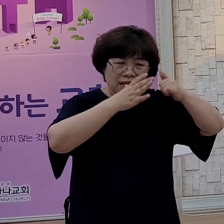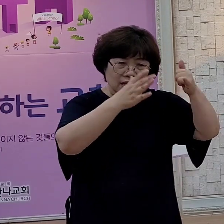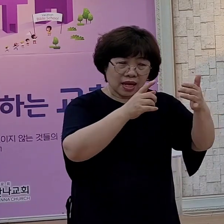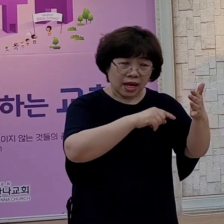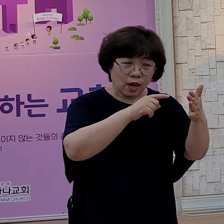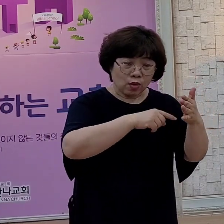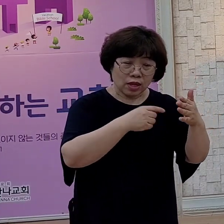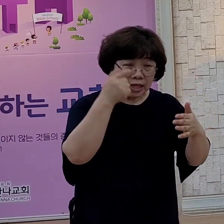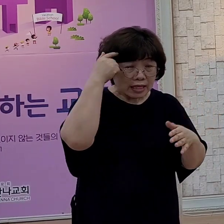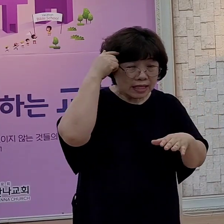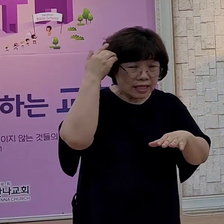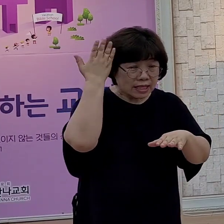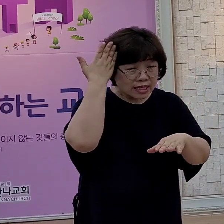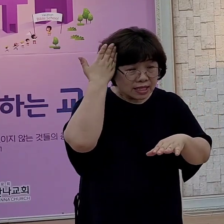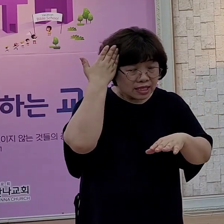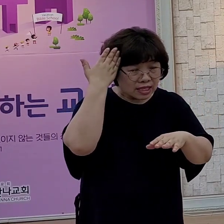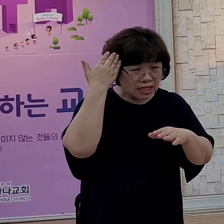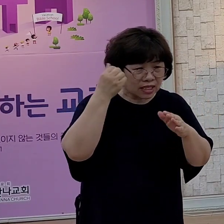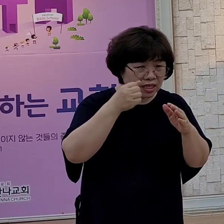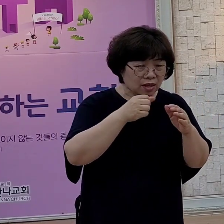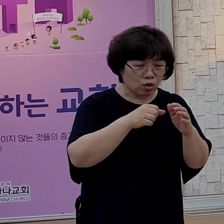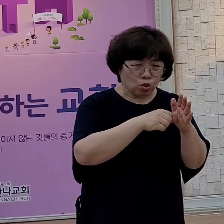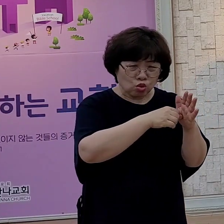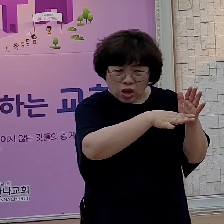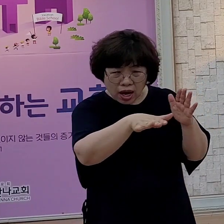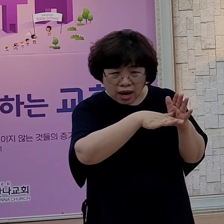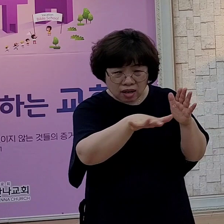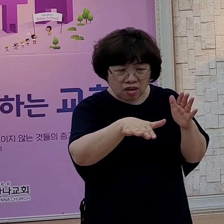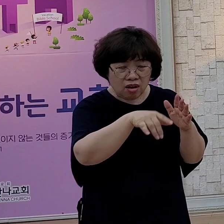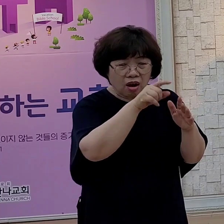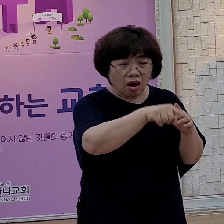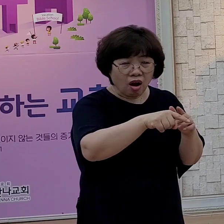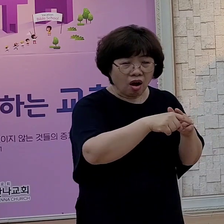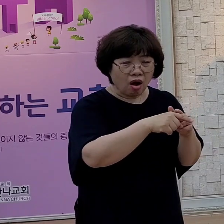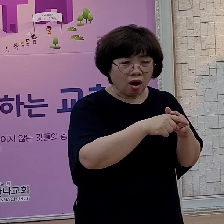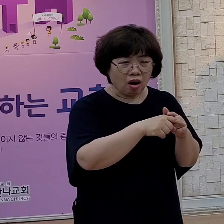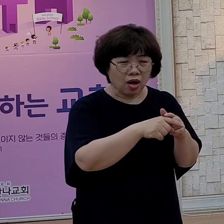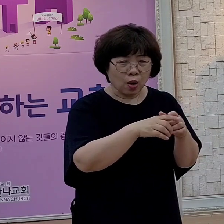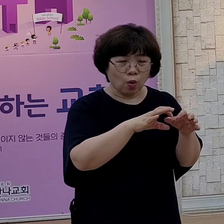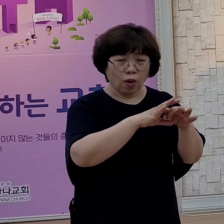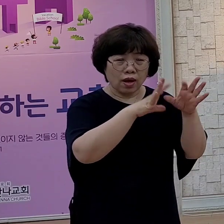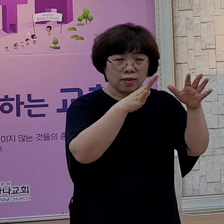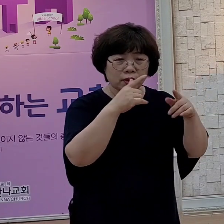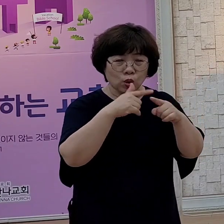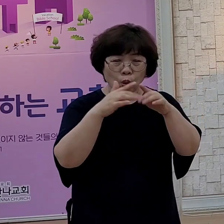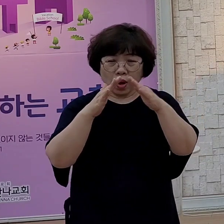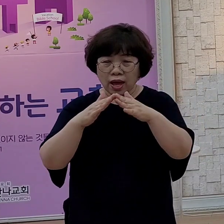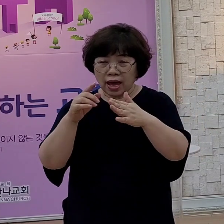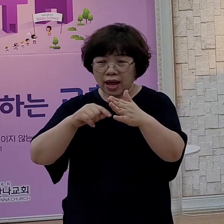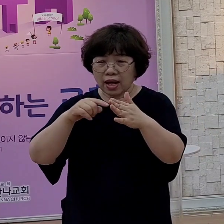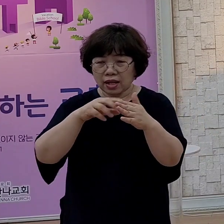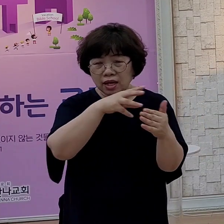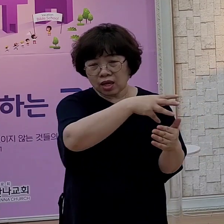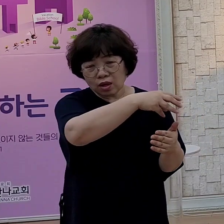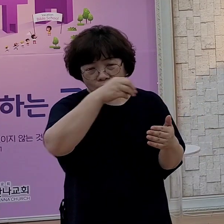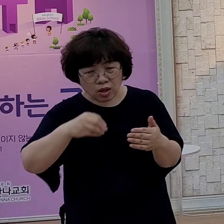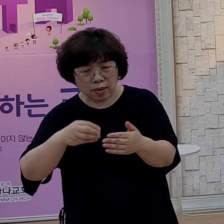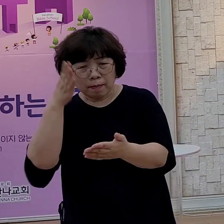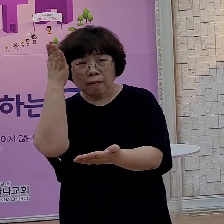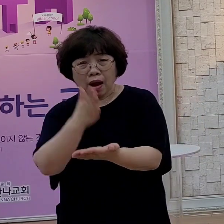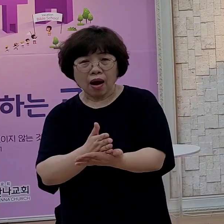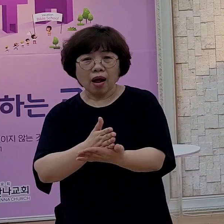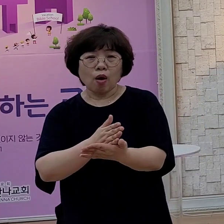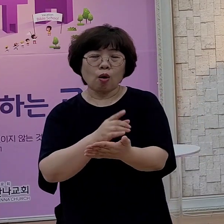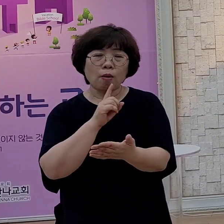해도, 아니 세상에서 어떤 게 유행을 해도 그거 우리 교회 안의 원리로 끄집어 들어와서는 안 된다라는 이야기를 하고 있는